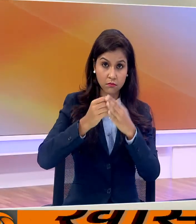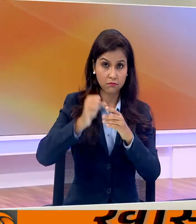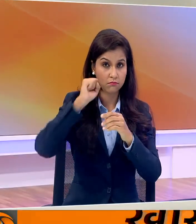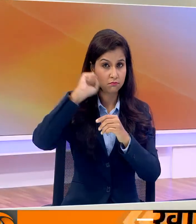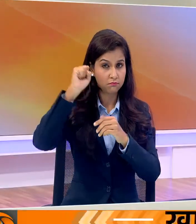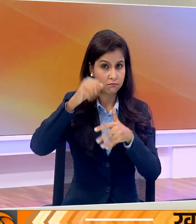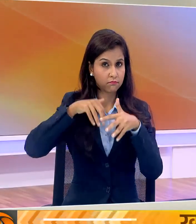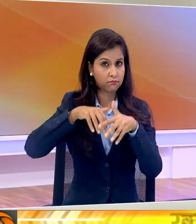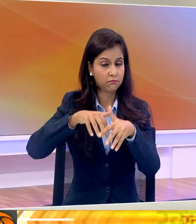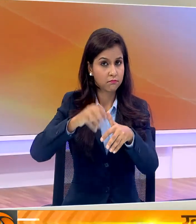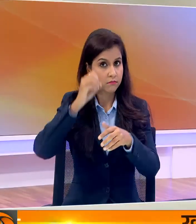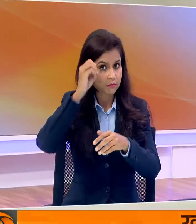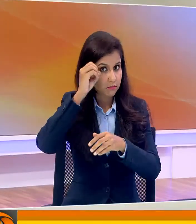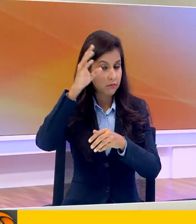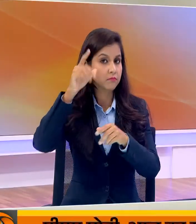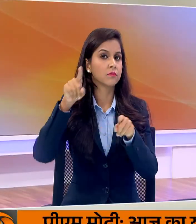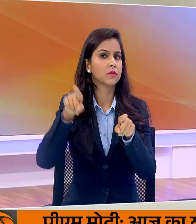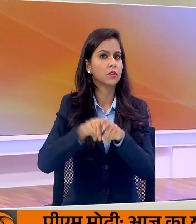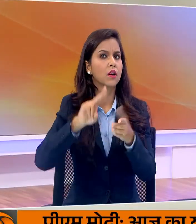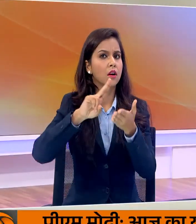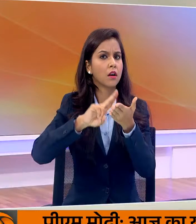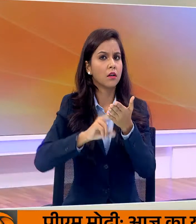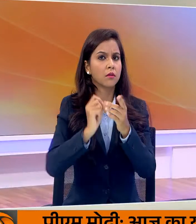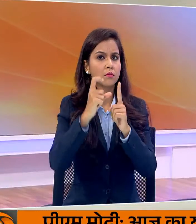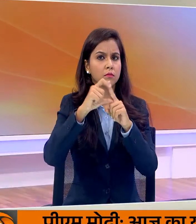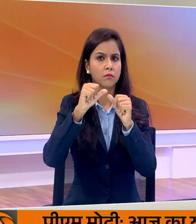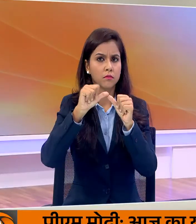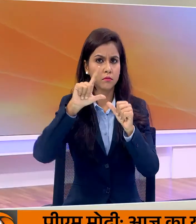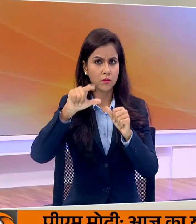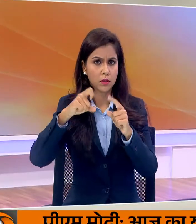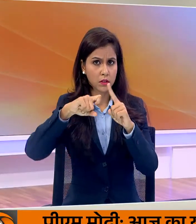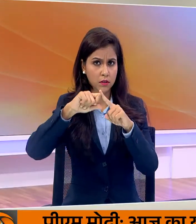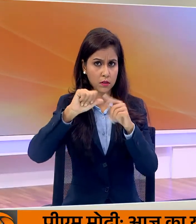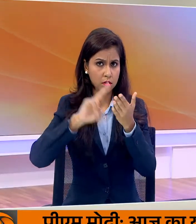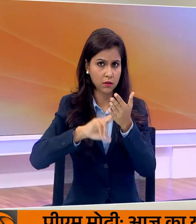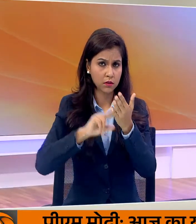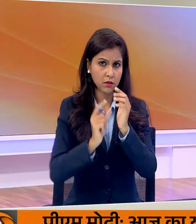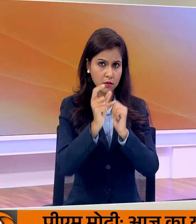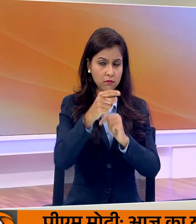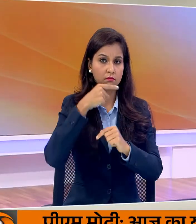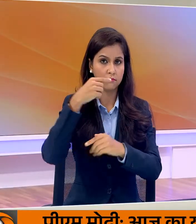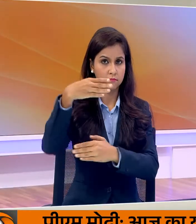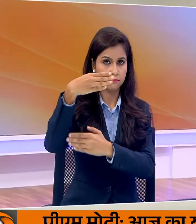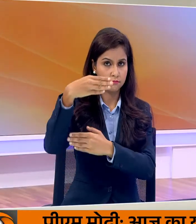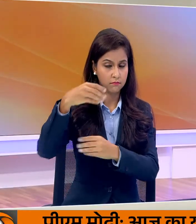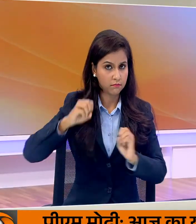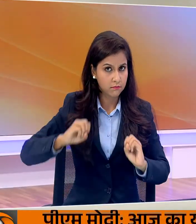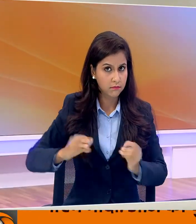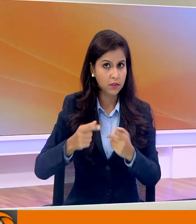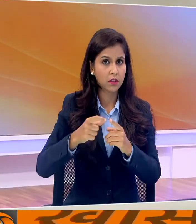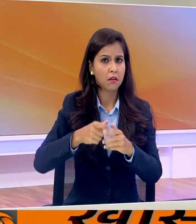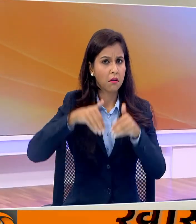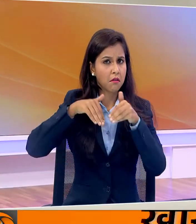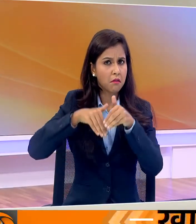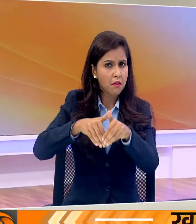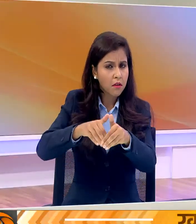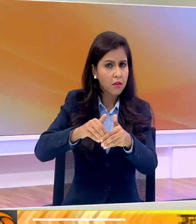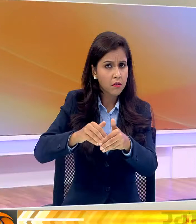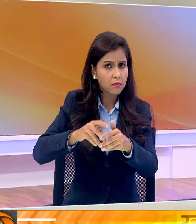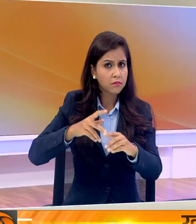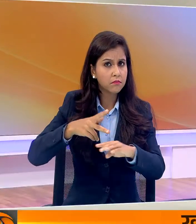का आयोजन किया गया, जिसे नोडल अधिकारी कन्नू मंगोत्रा ने हरी झंडी दिखाई। रैली का